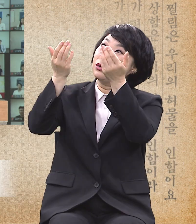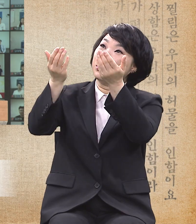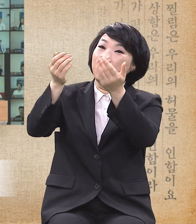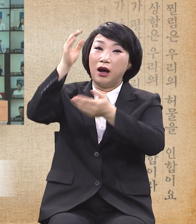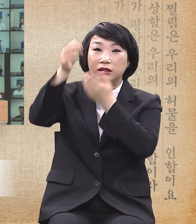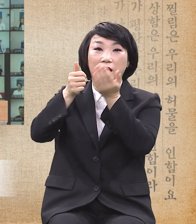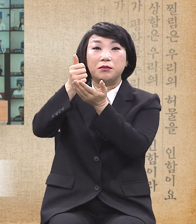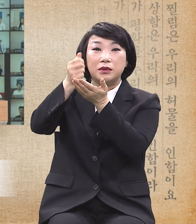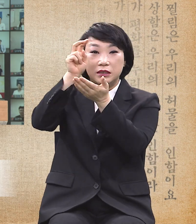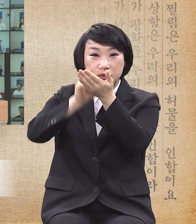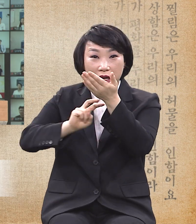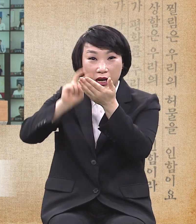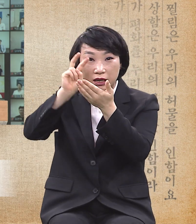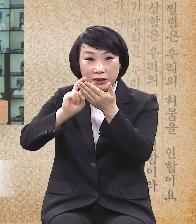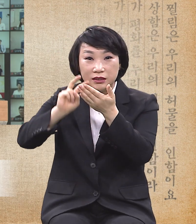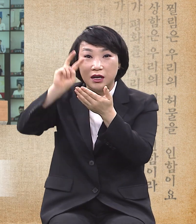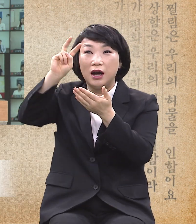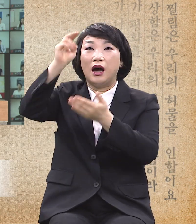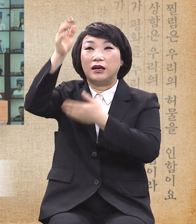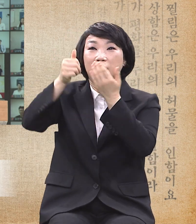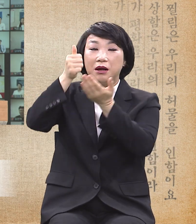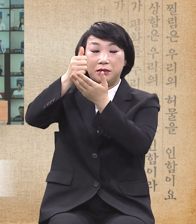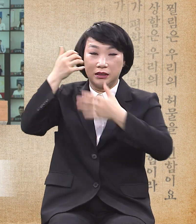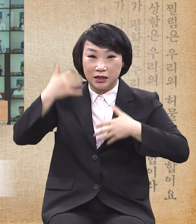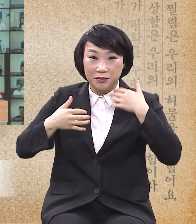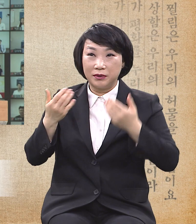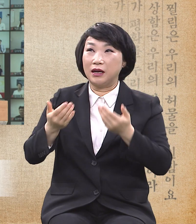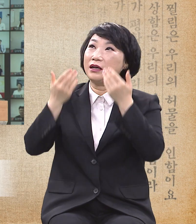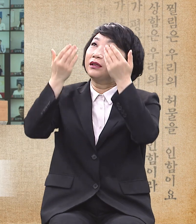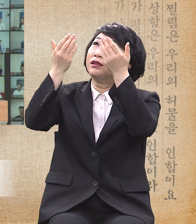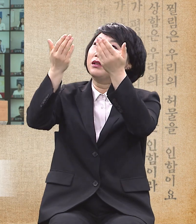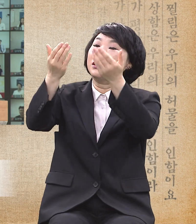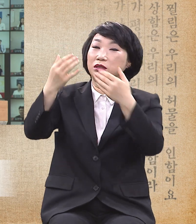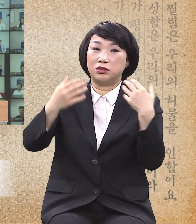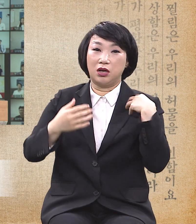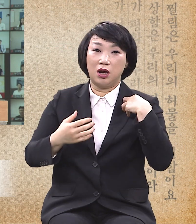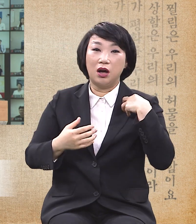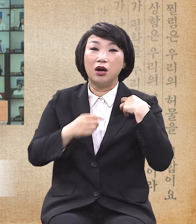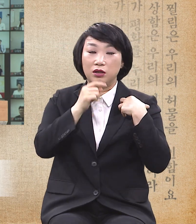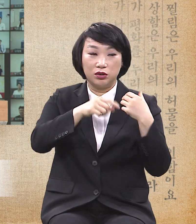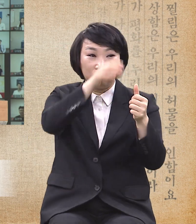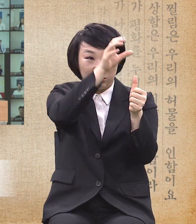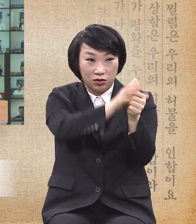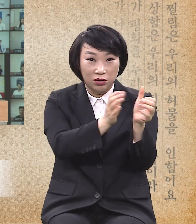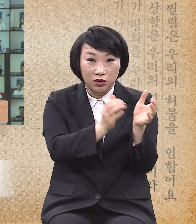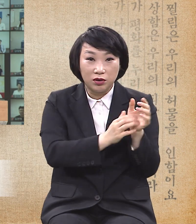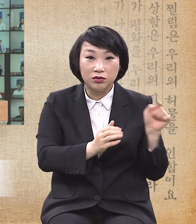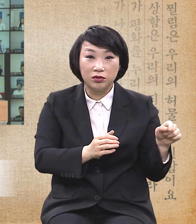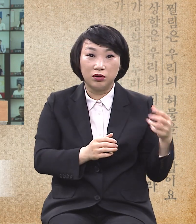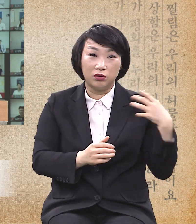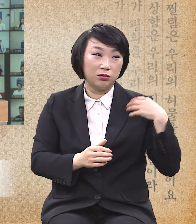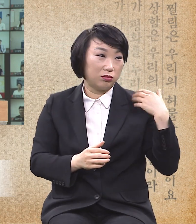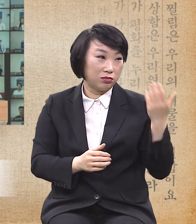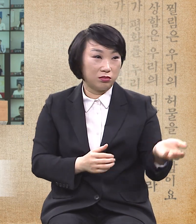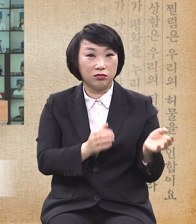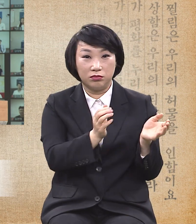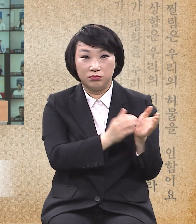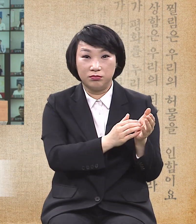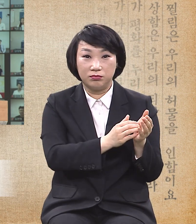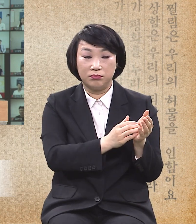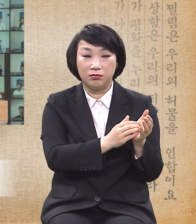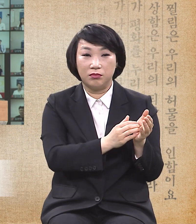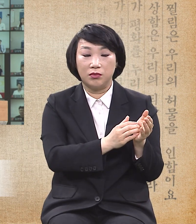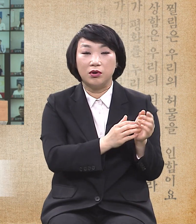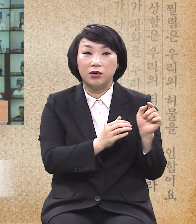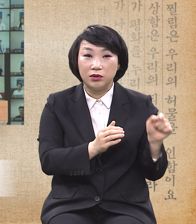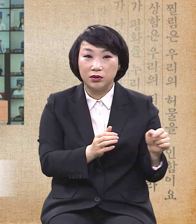하나님을 찬양하고 하나님을 기쁘시게 할 지위를 부여했는데 자기 지위를